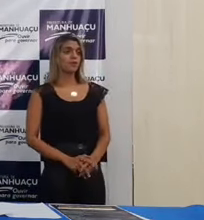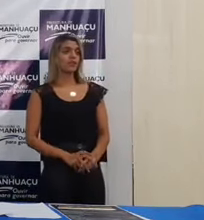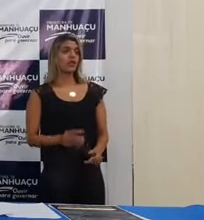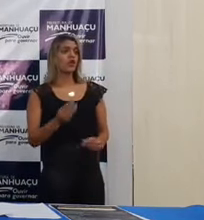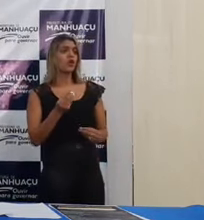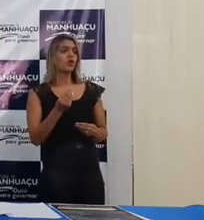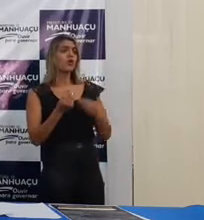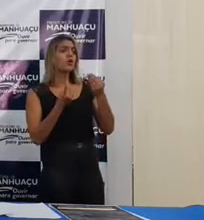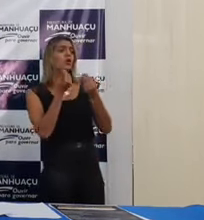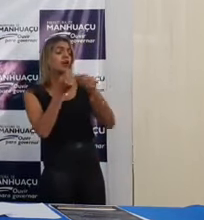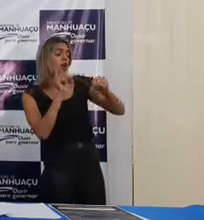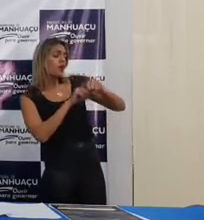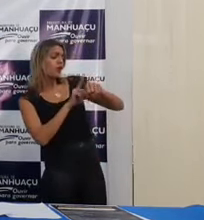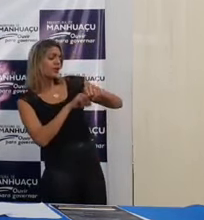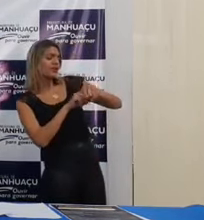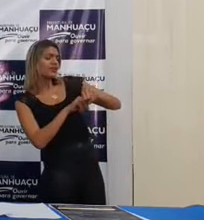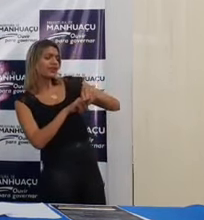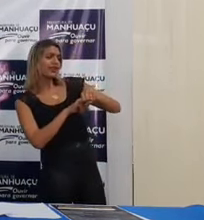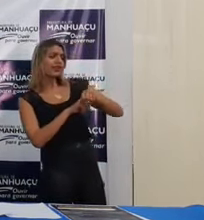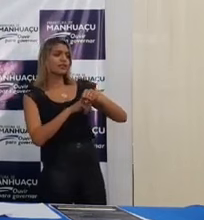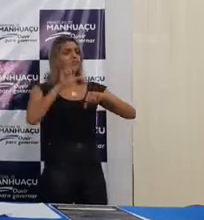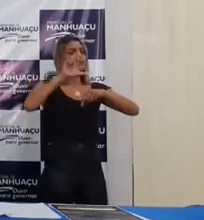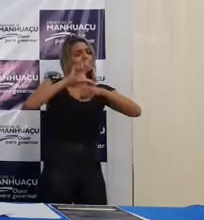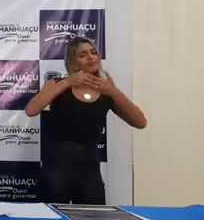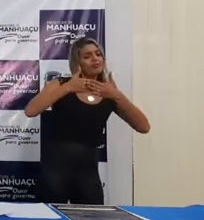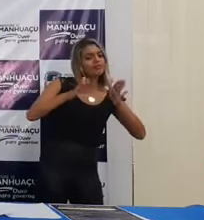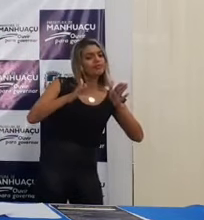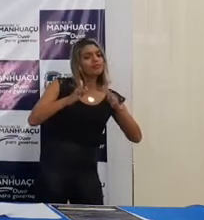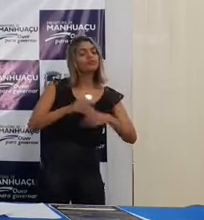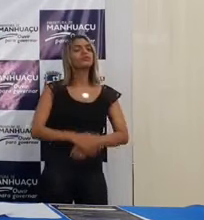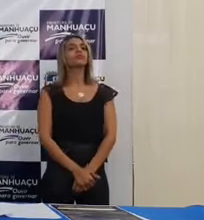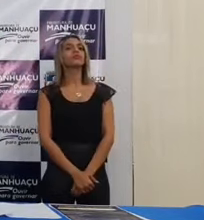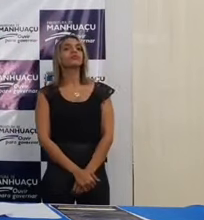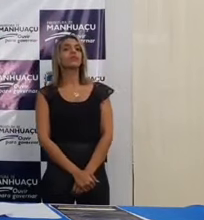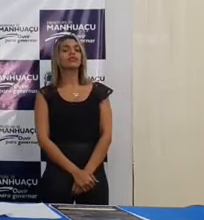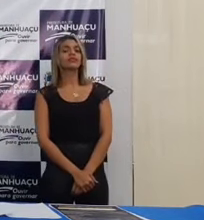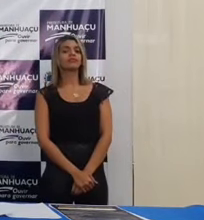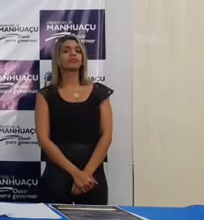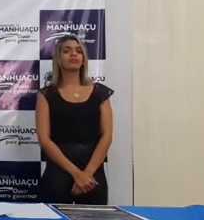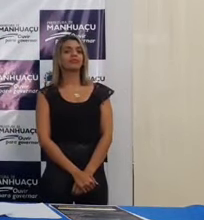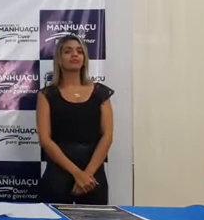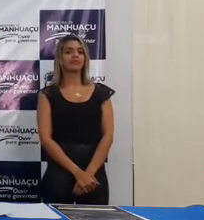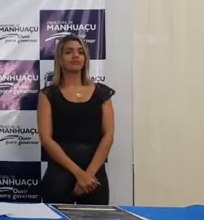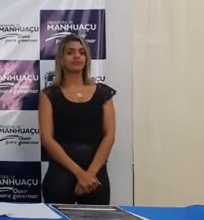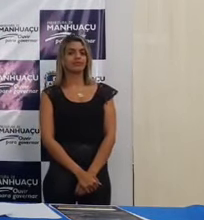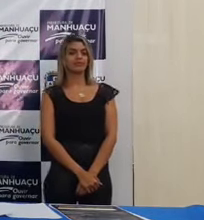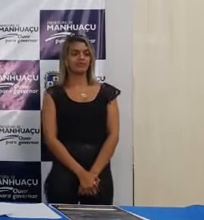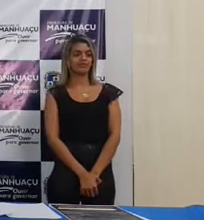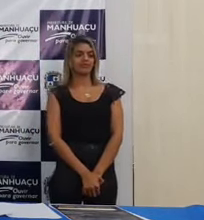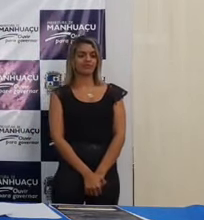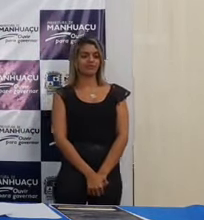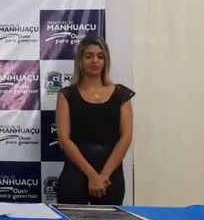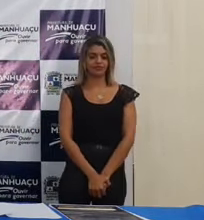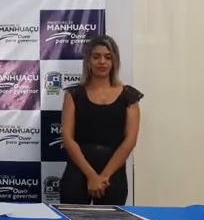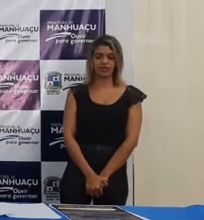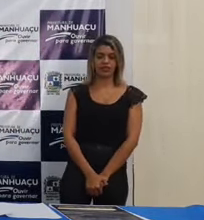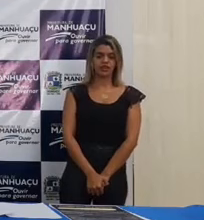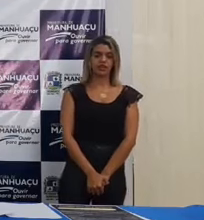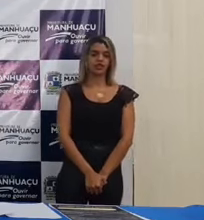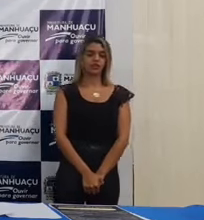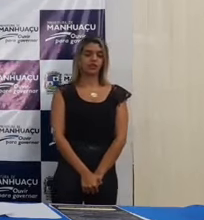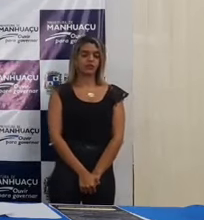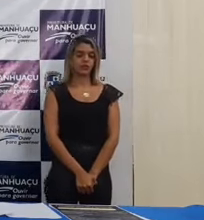comércio? O decreto para as empresas não essenciais, como delibera, como tem na deliberação 17,